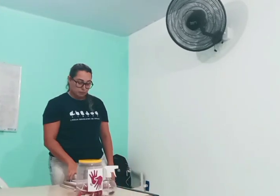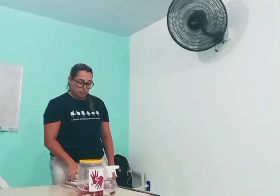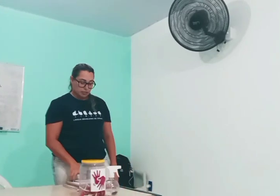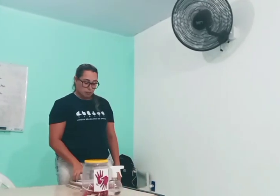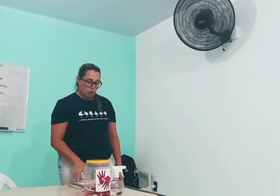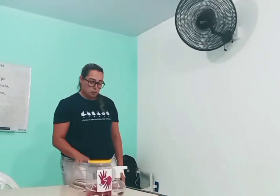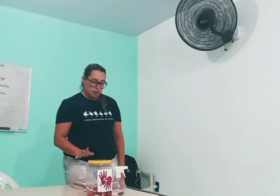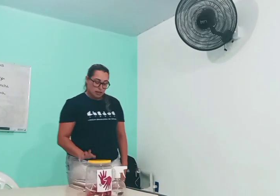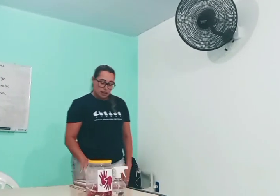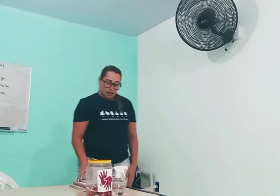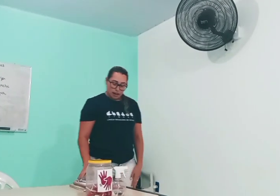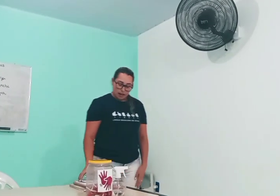Tá bom?